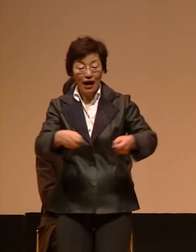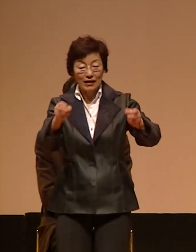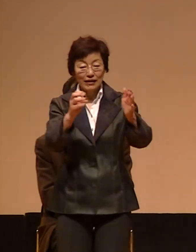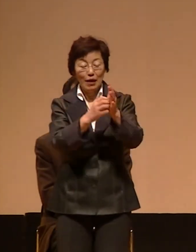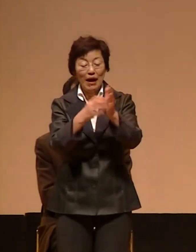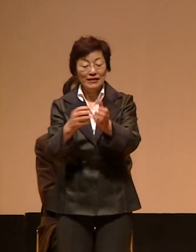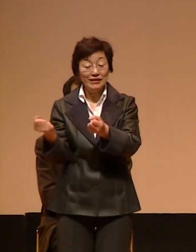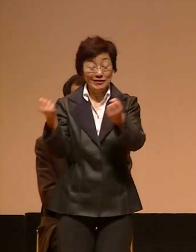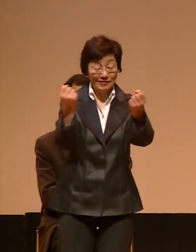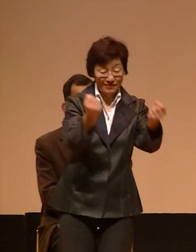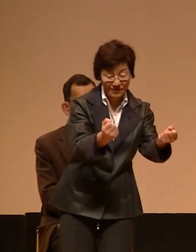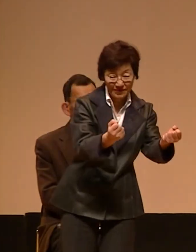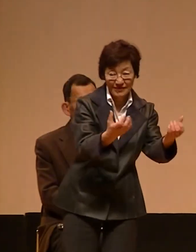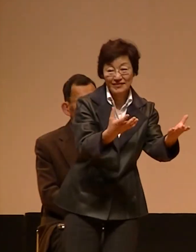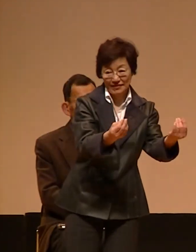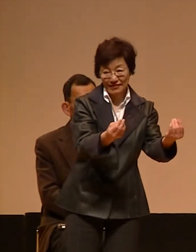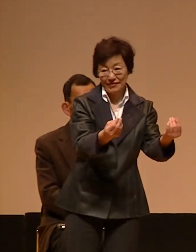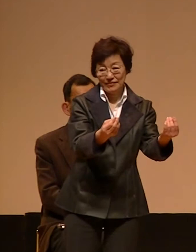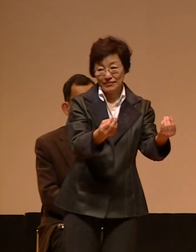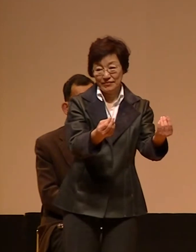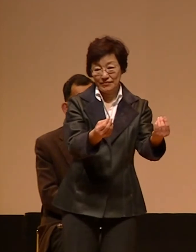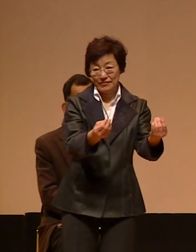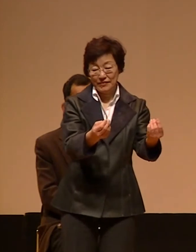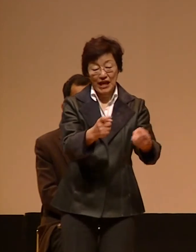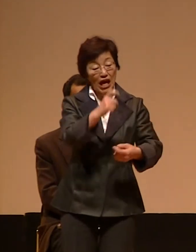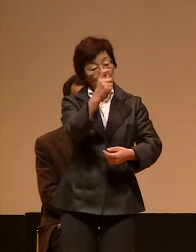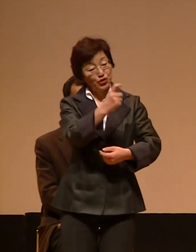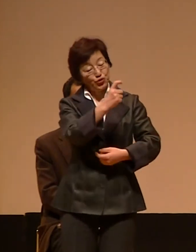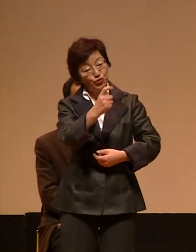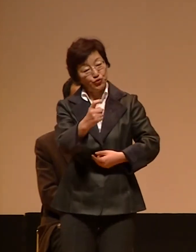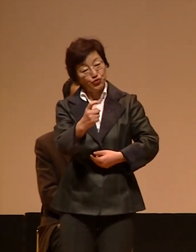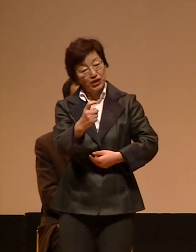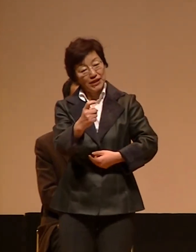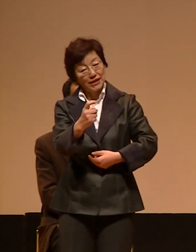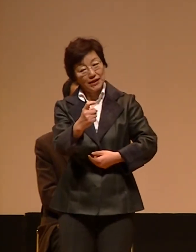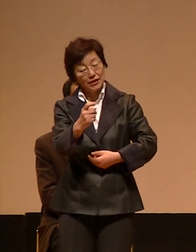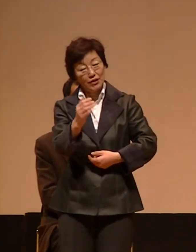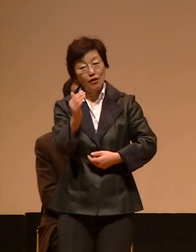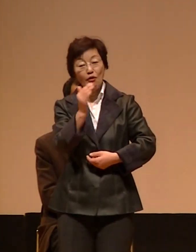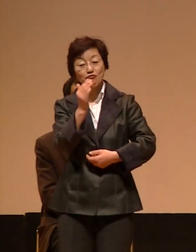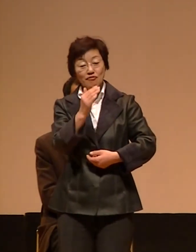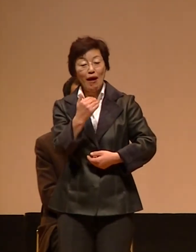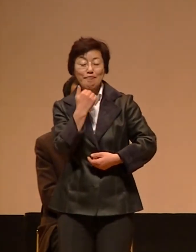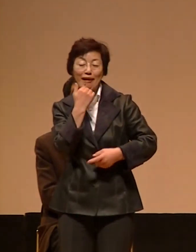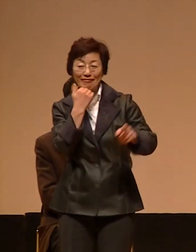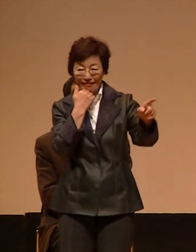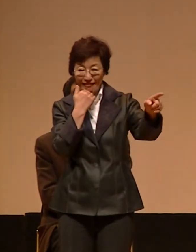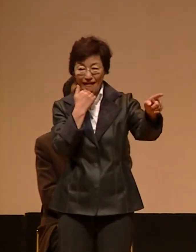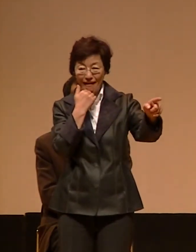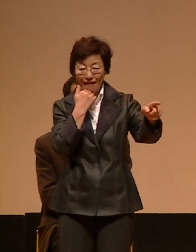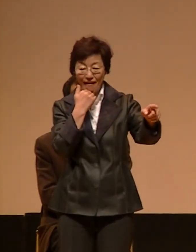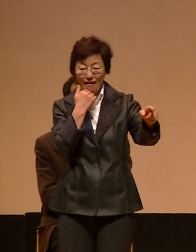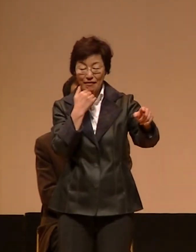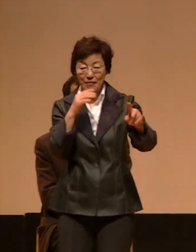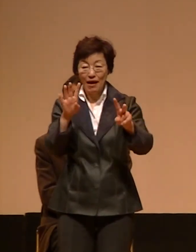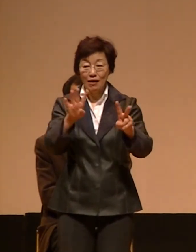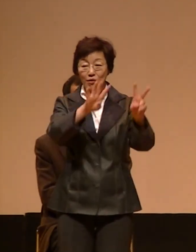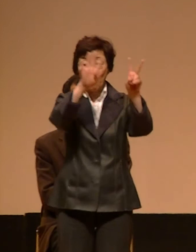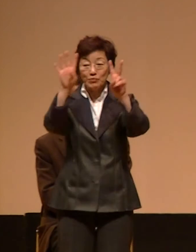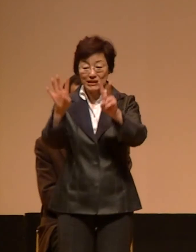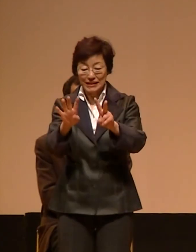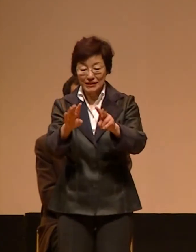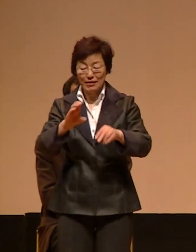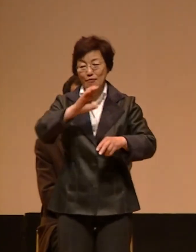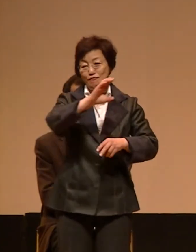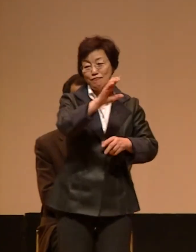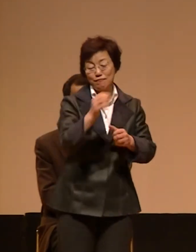いたしました。10人ぐらいの方が出迎えてくれたんですけども、コンビニエンスストアに駐車をいたし